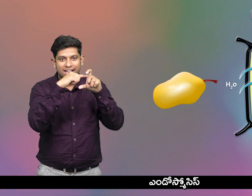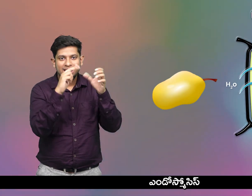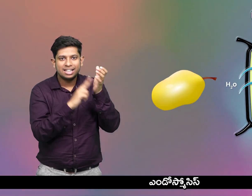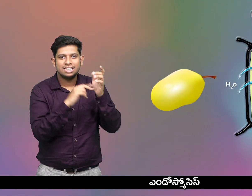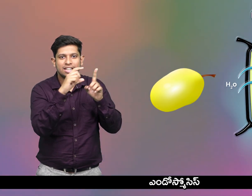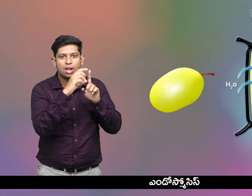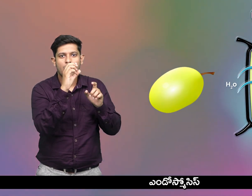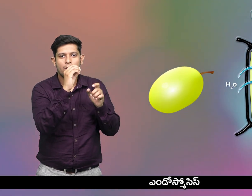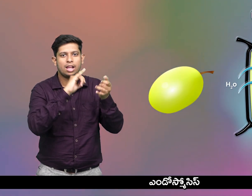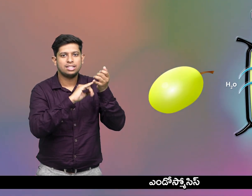ఎండోస్మోసిస్.